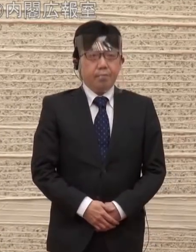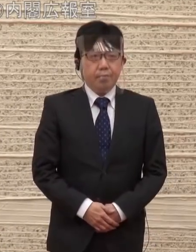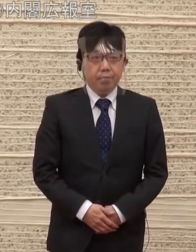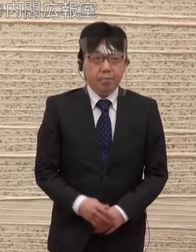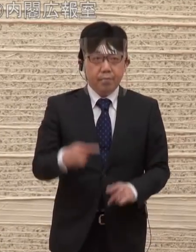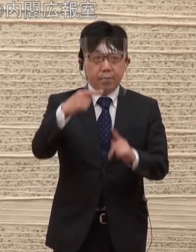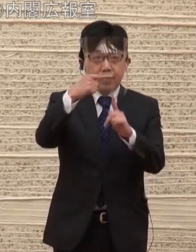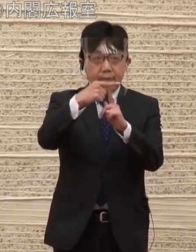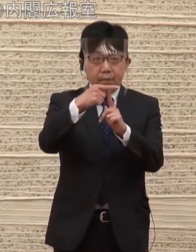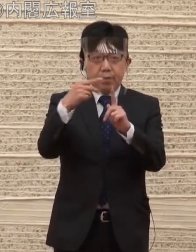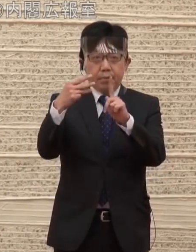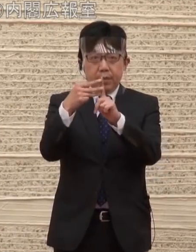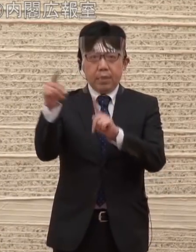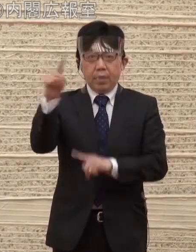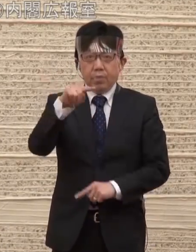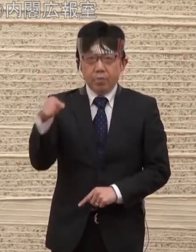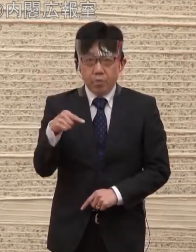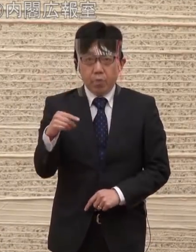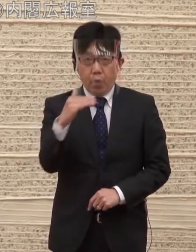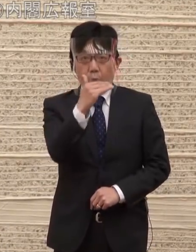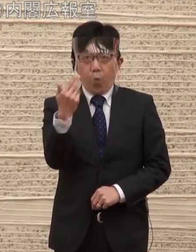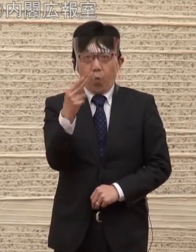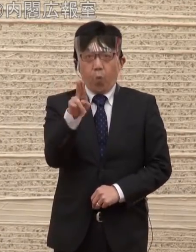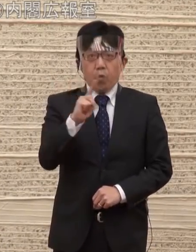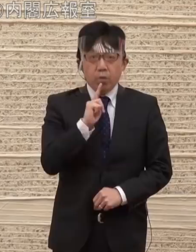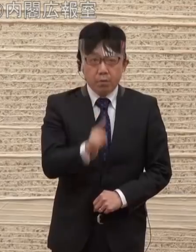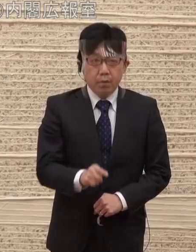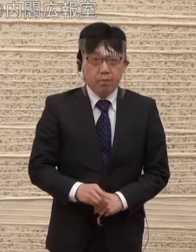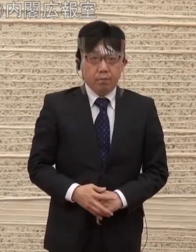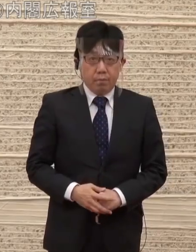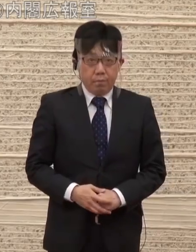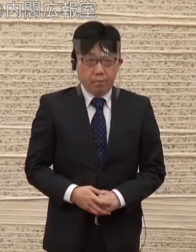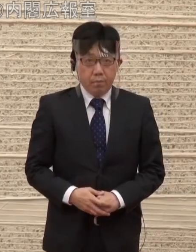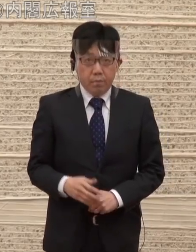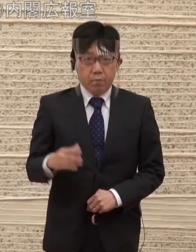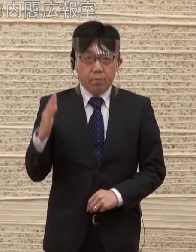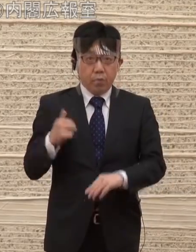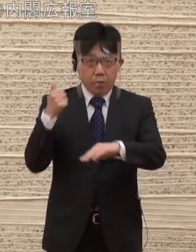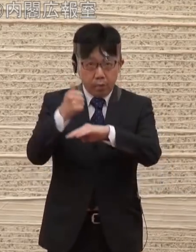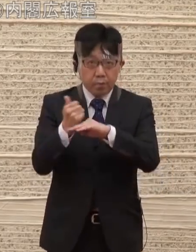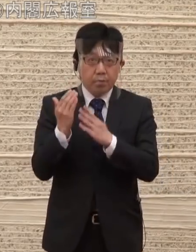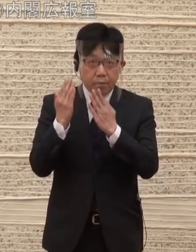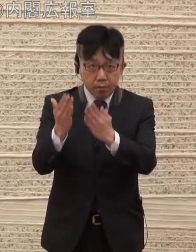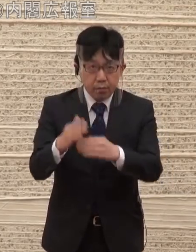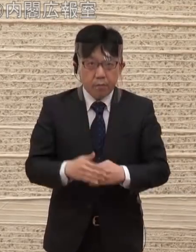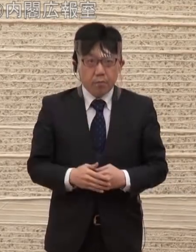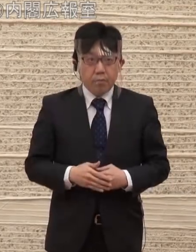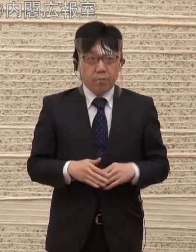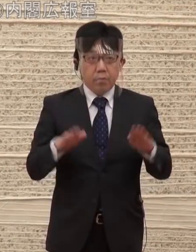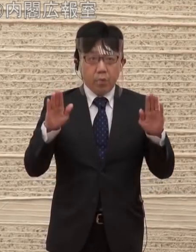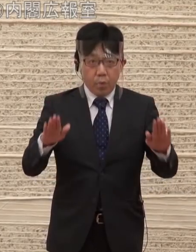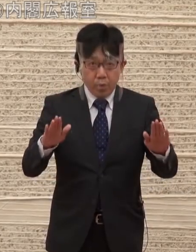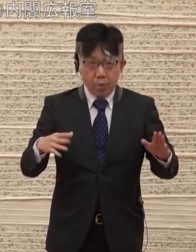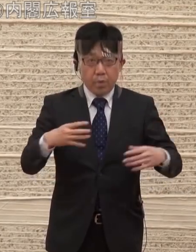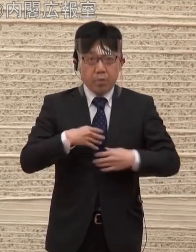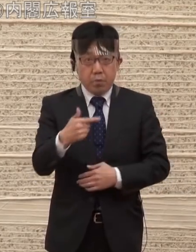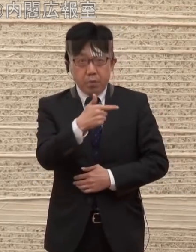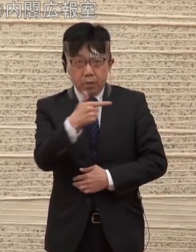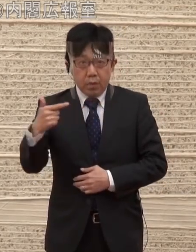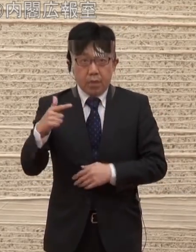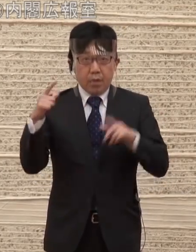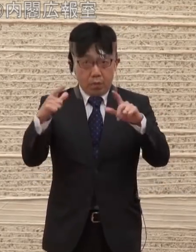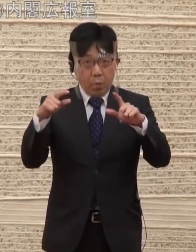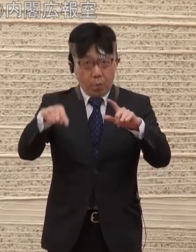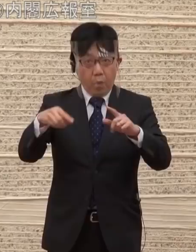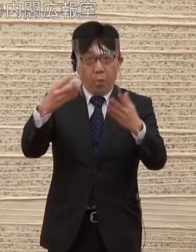tbs テレビの後藤と申します総理にお尋ねします緊急事態宣言の全面解除でまぁ今日は一つの節目になる